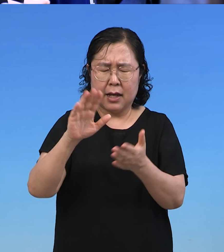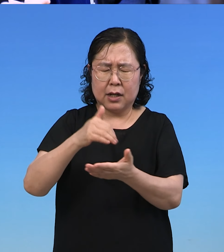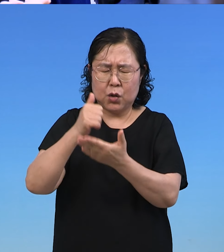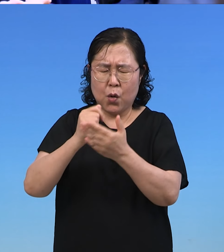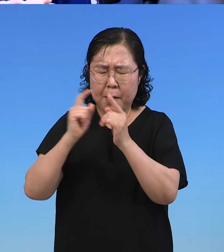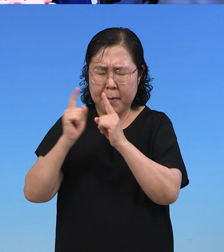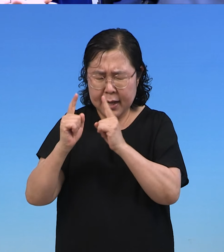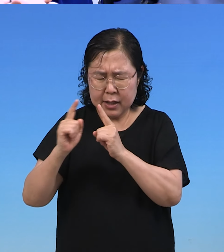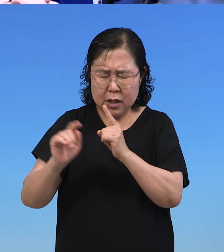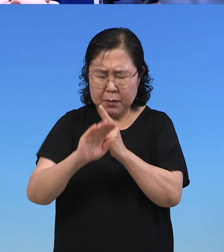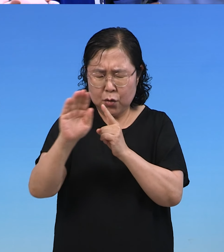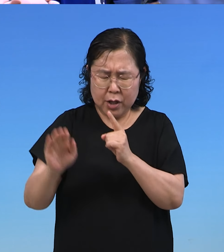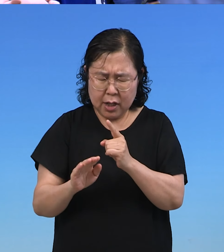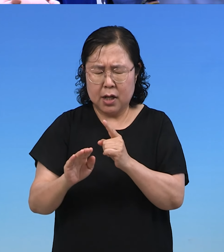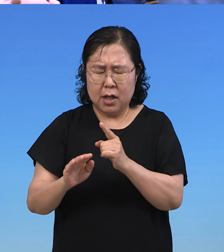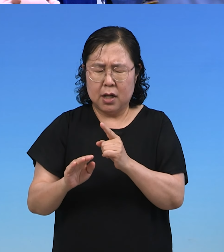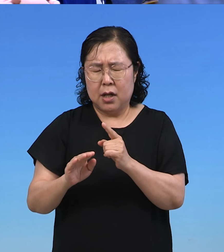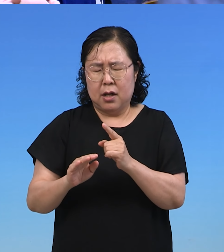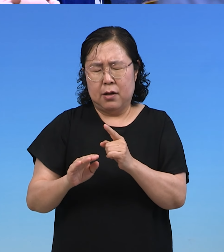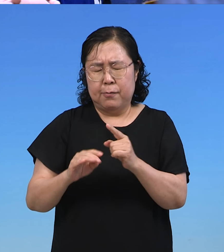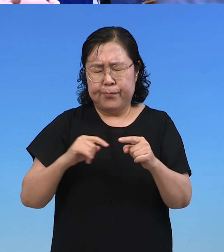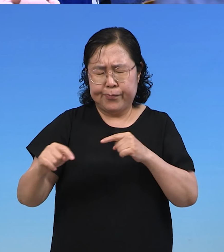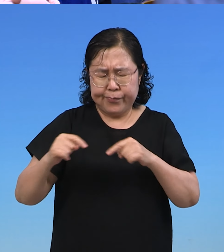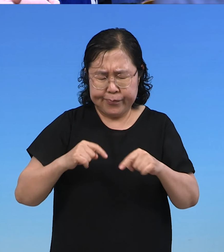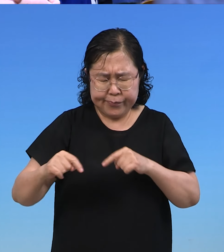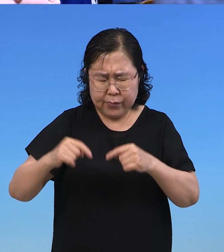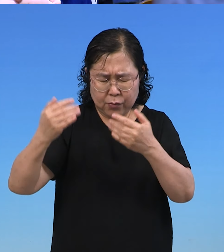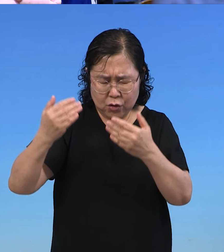그리스도의 말씀이 우리를 견인하고,